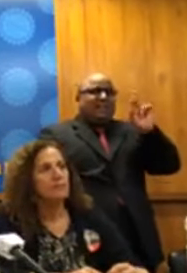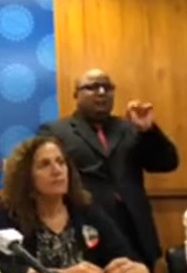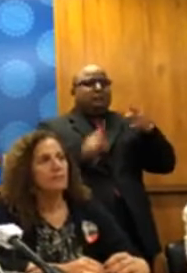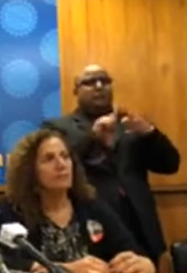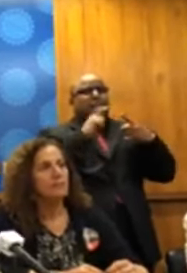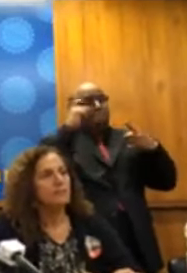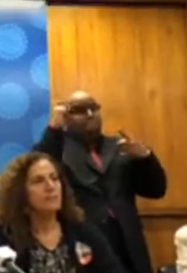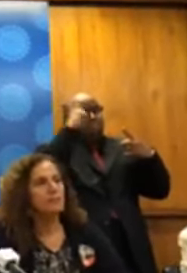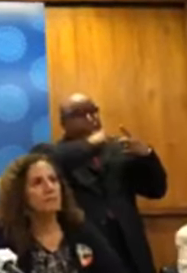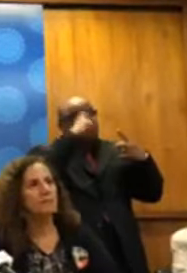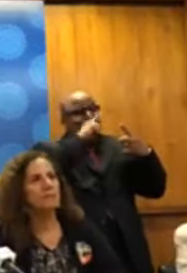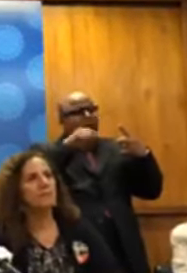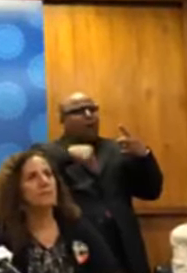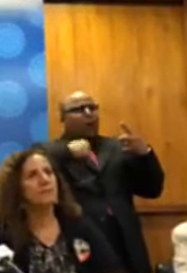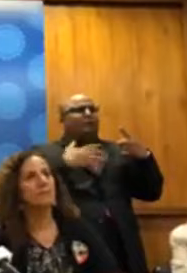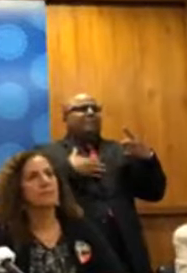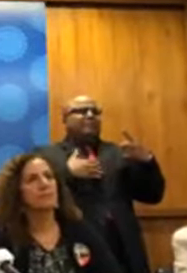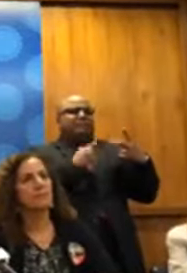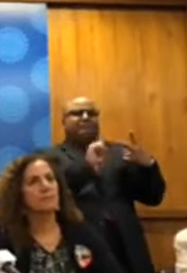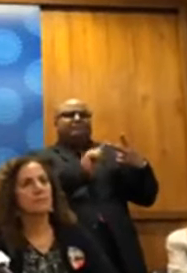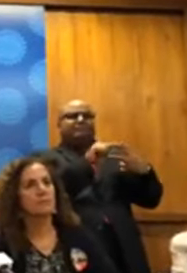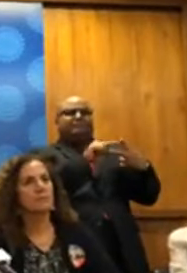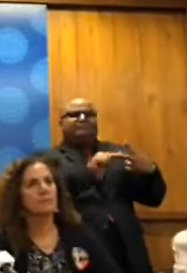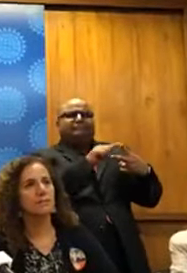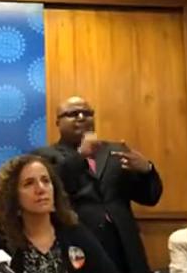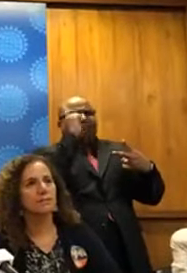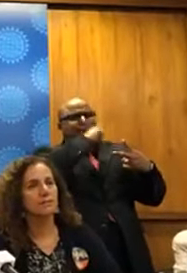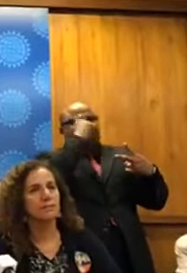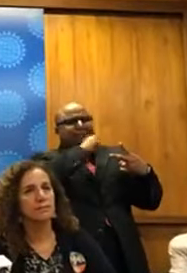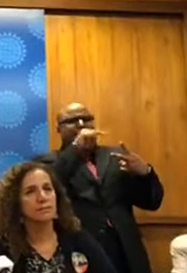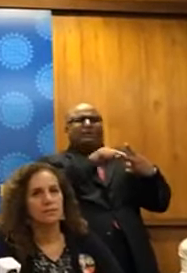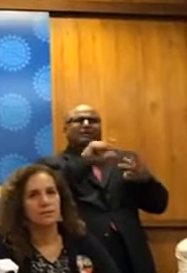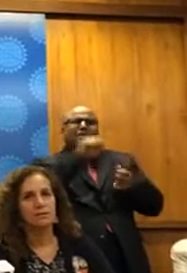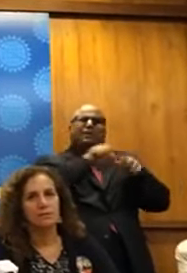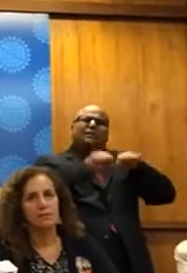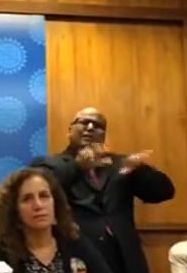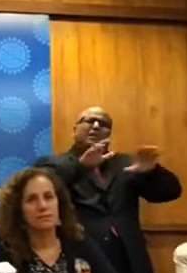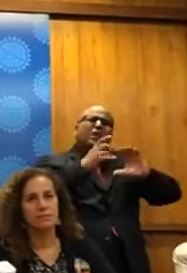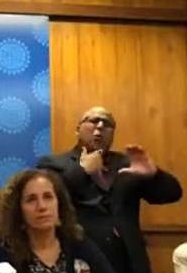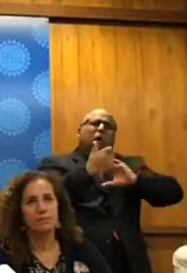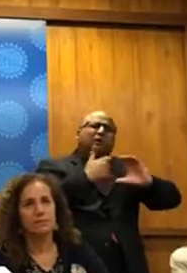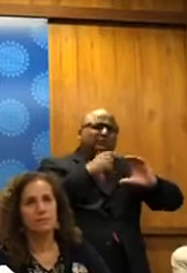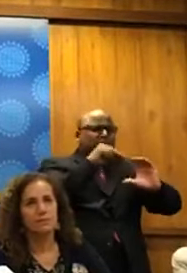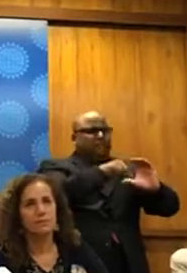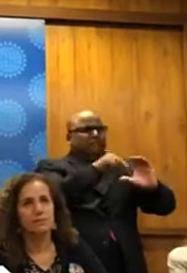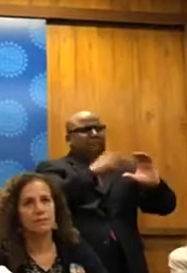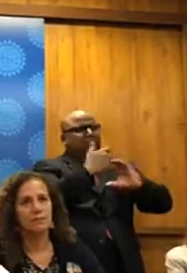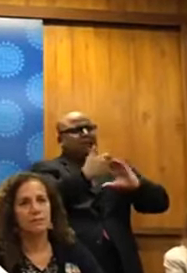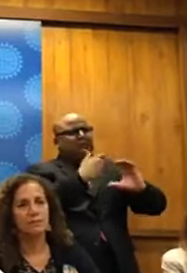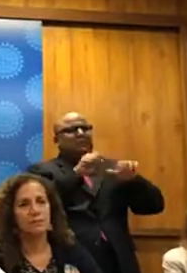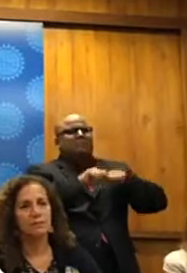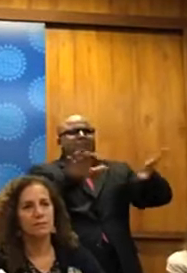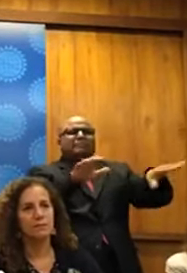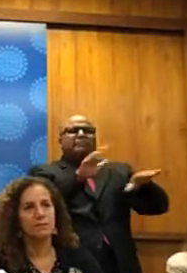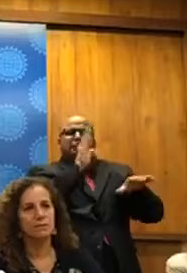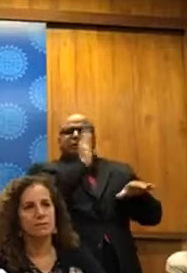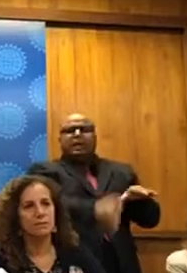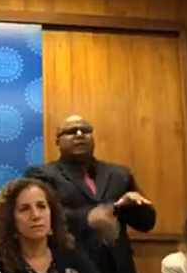e difamação. Mas mesmo o Santinho, é ilegal você fazer Santinho cibernético em campanha em